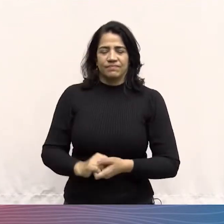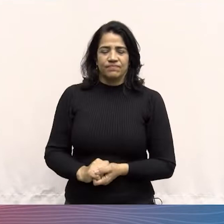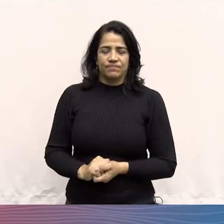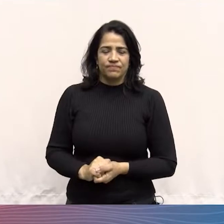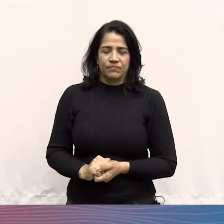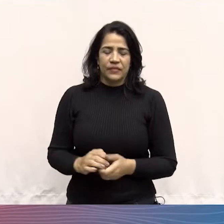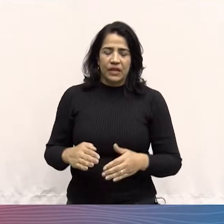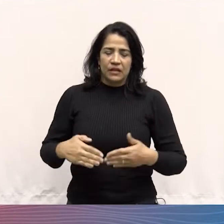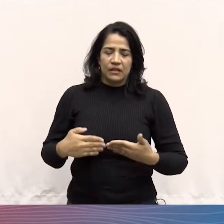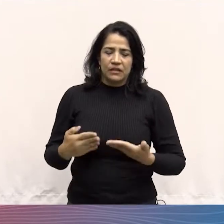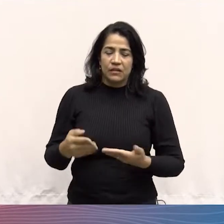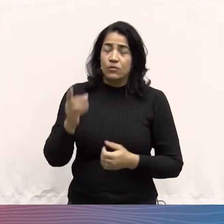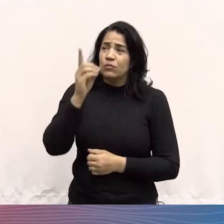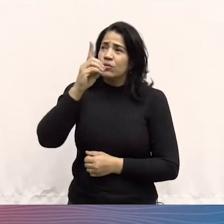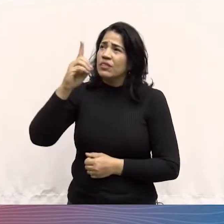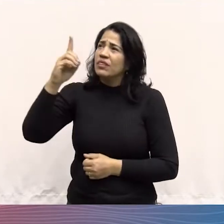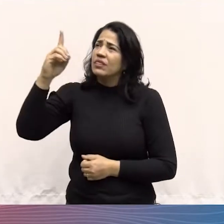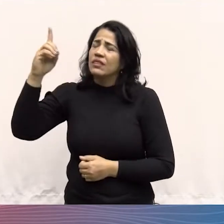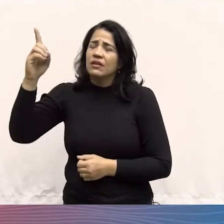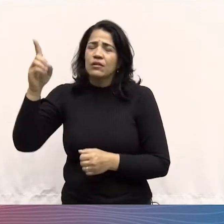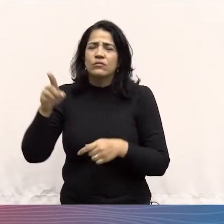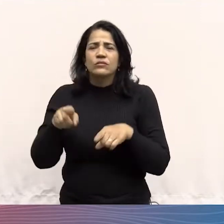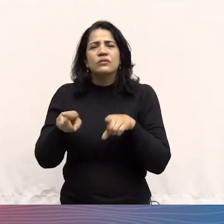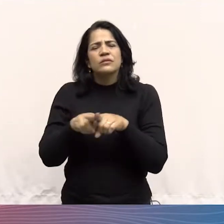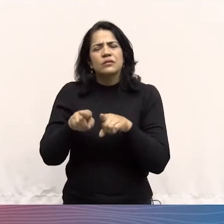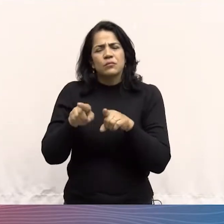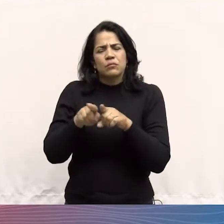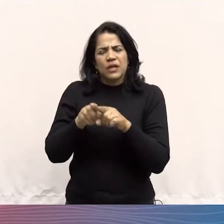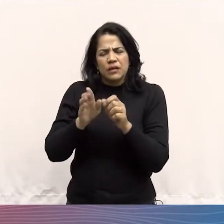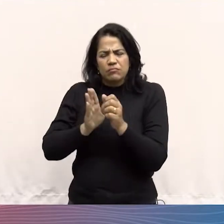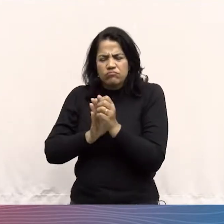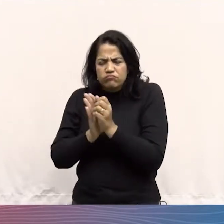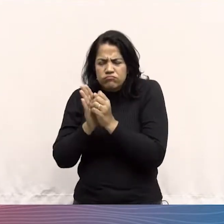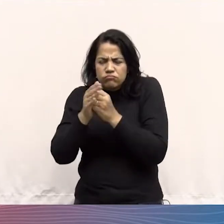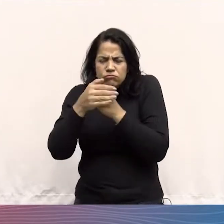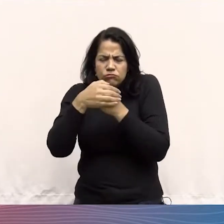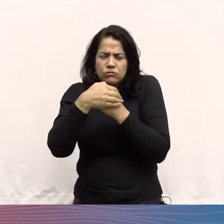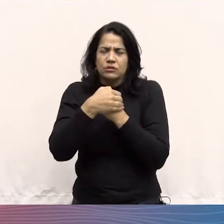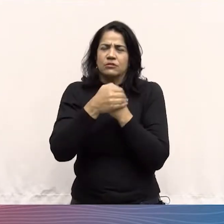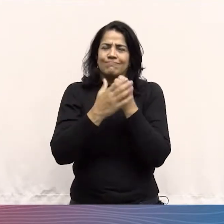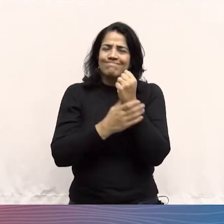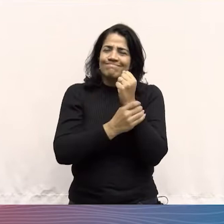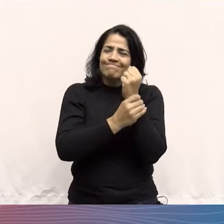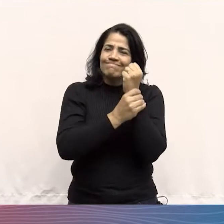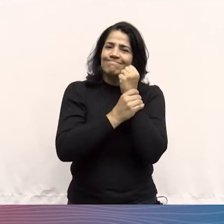sua proteção. Deus guardava